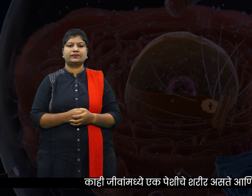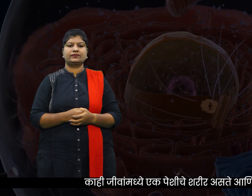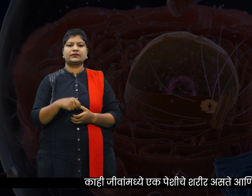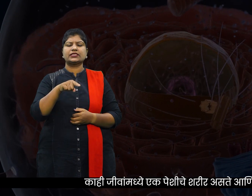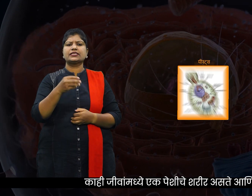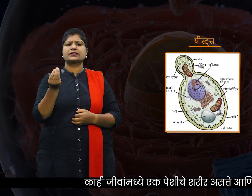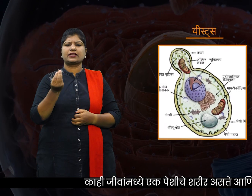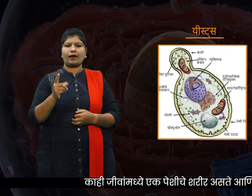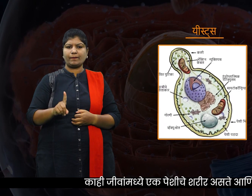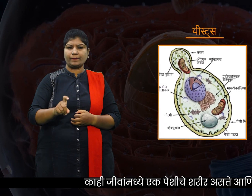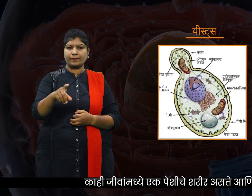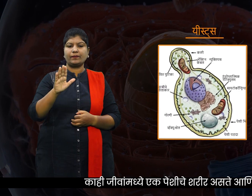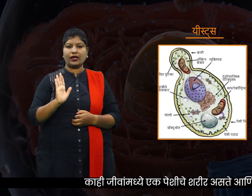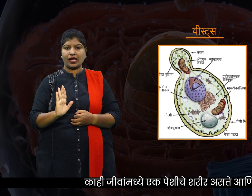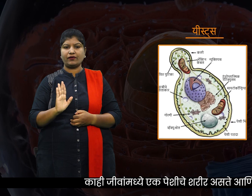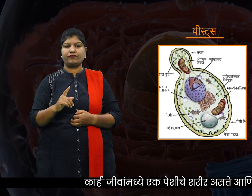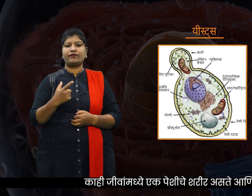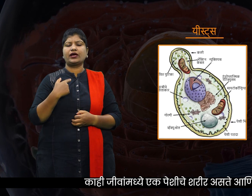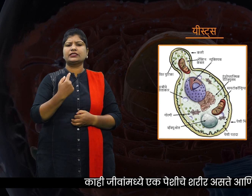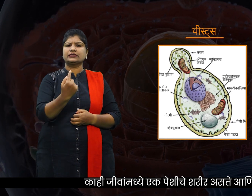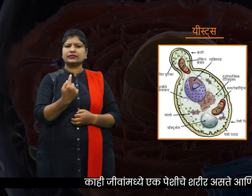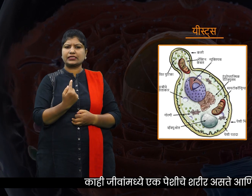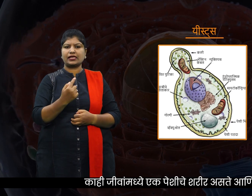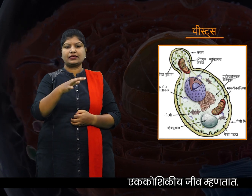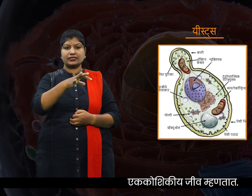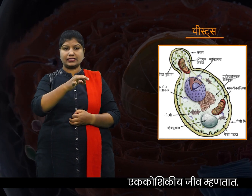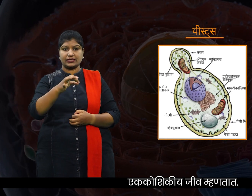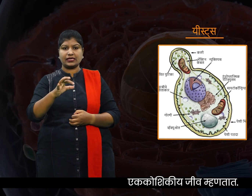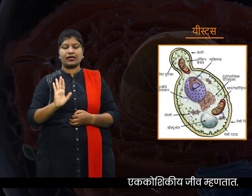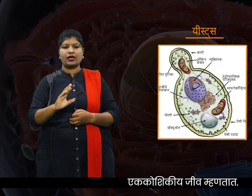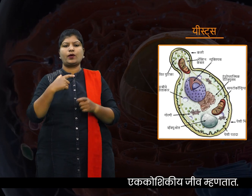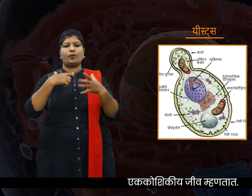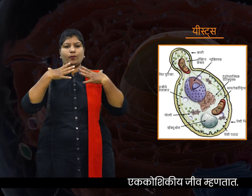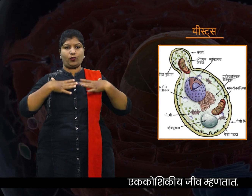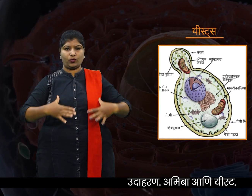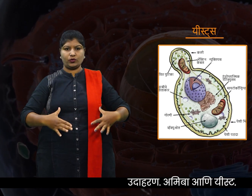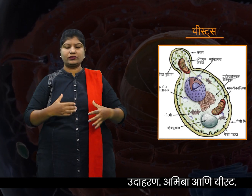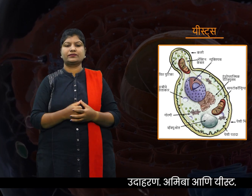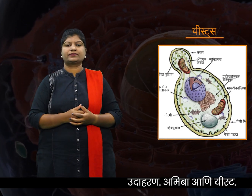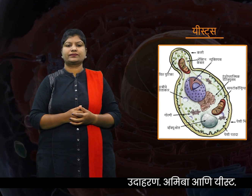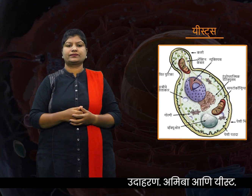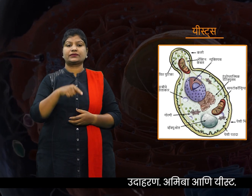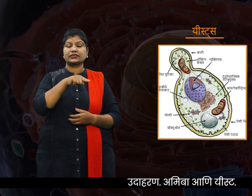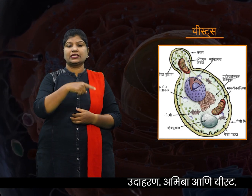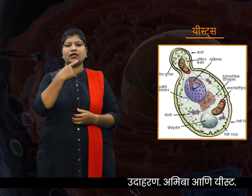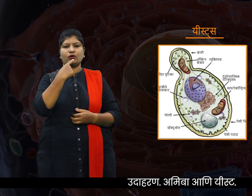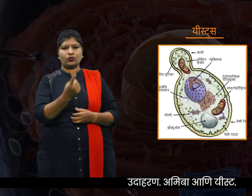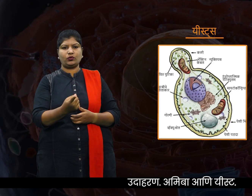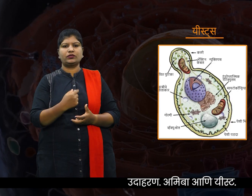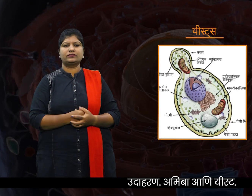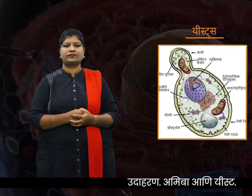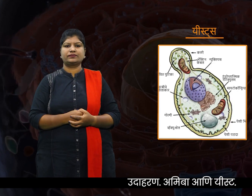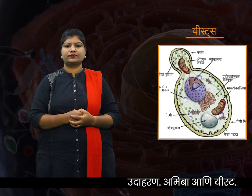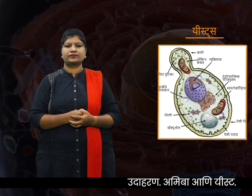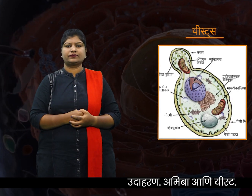काही जीवांमध्ये एक पेशीचे शरीर असते आणि त्यांना एककोशकीय जीव म्हणतात. उदाहरणार्थ अमिबा आणि